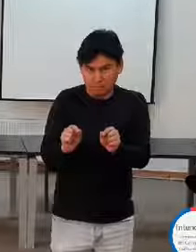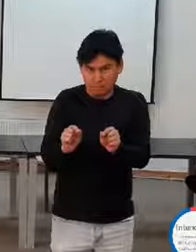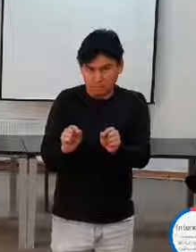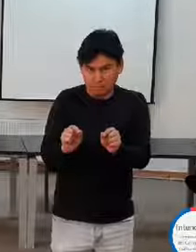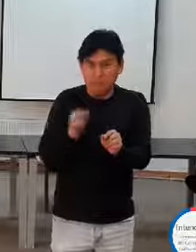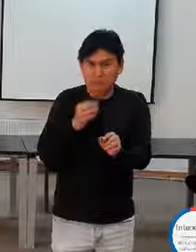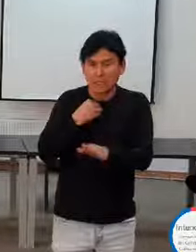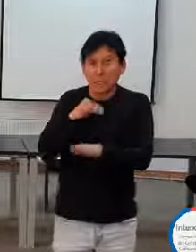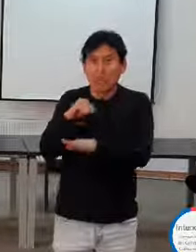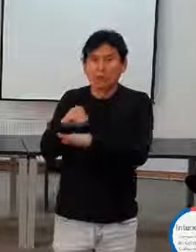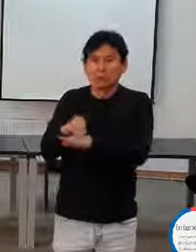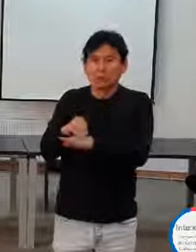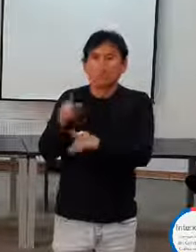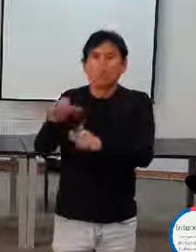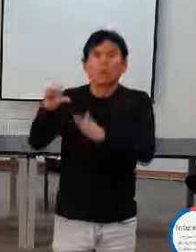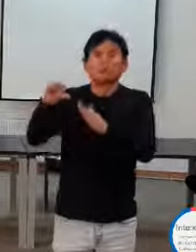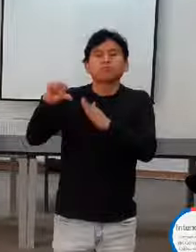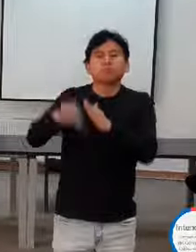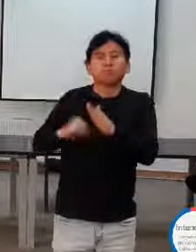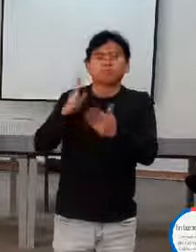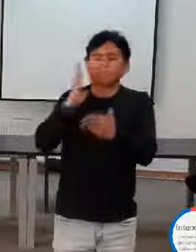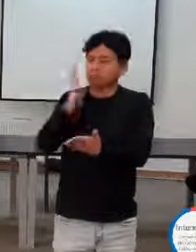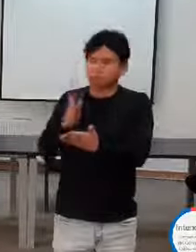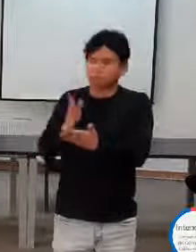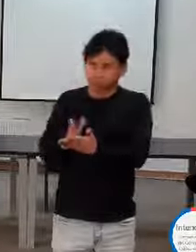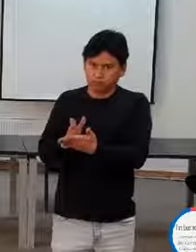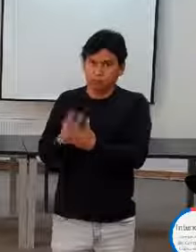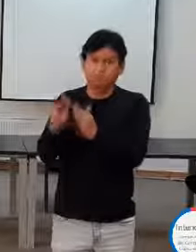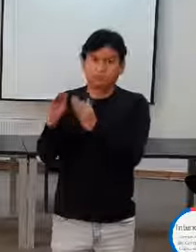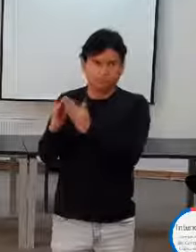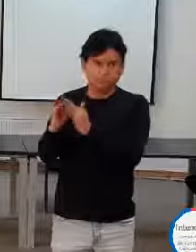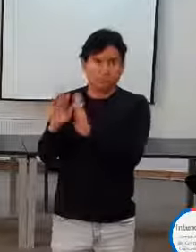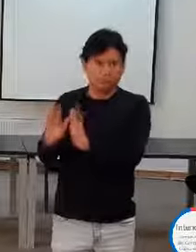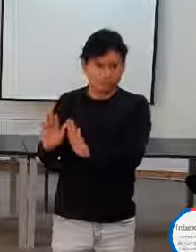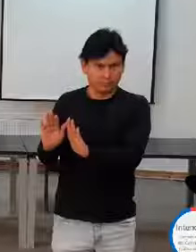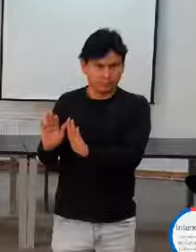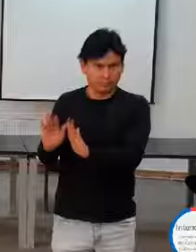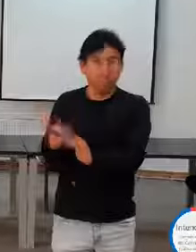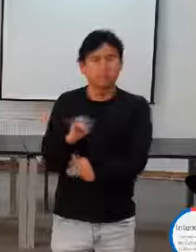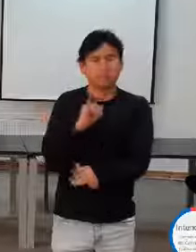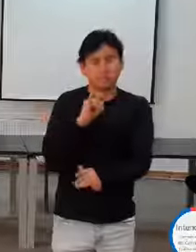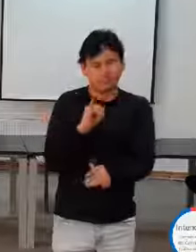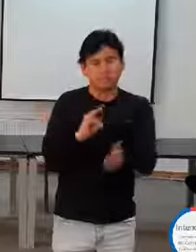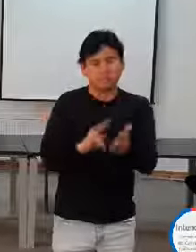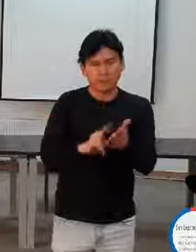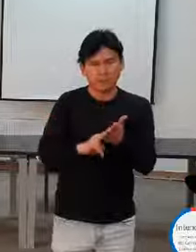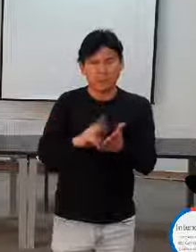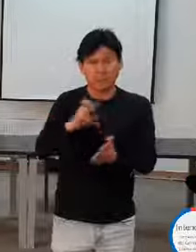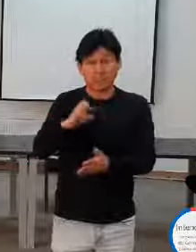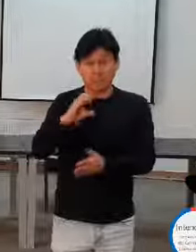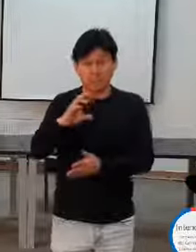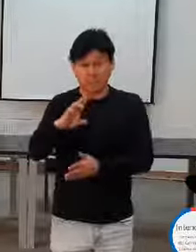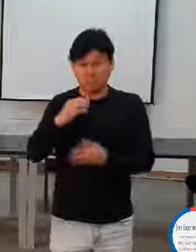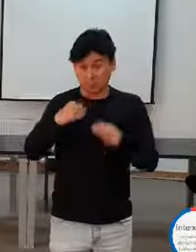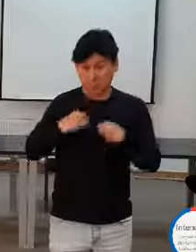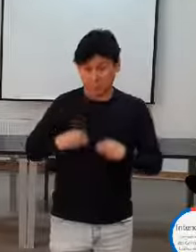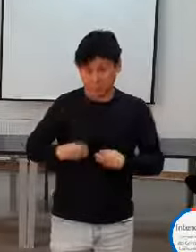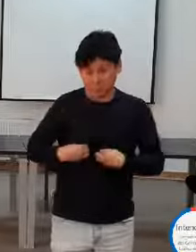se le indicó ya una cuarentena más estricta, por así decirlo. Ella efectivamente se tomó el examen,